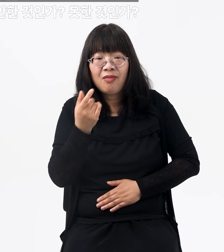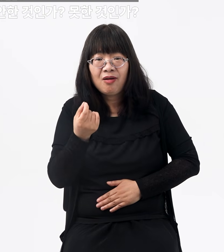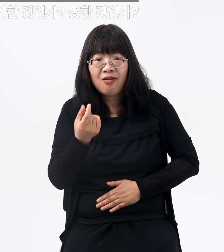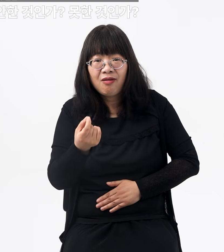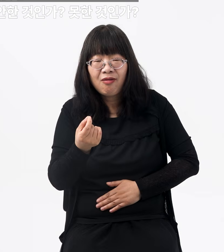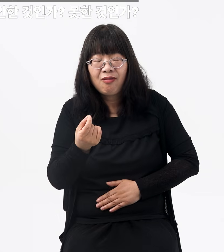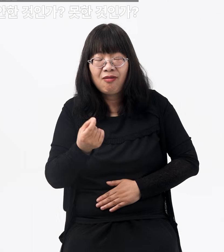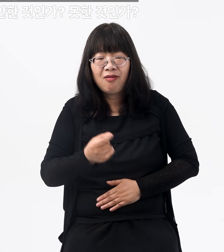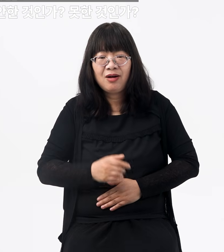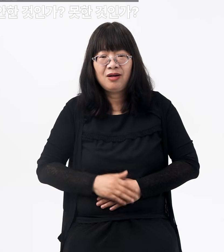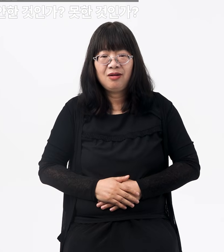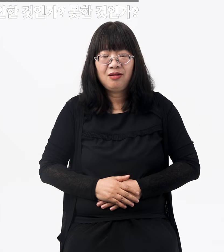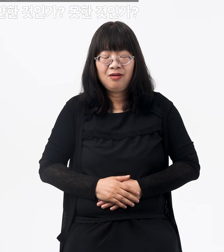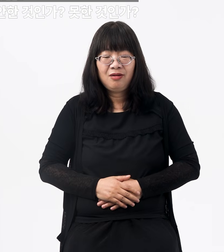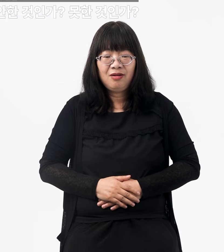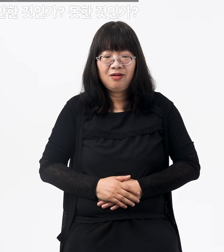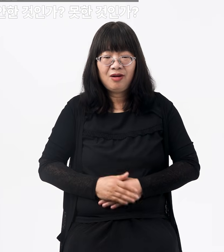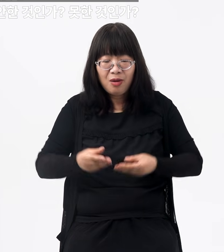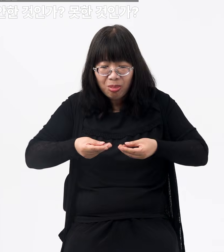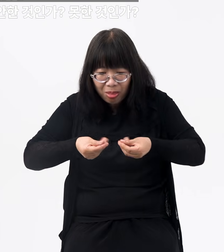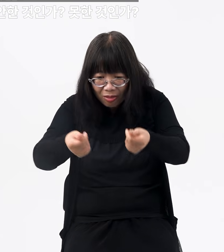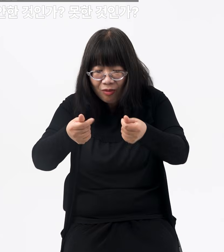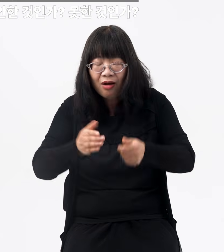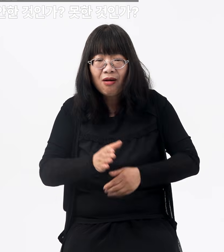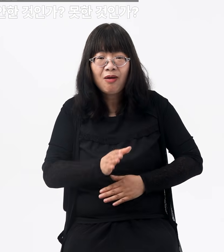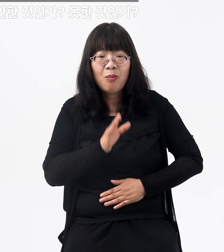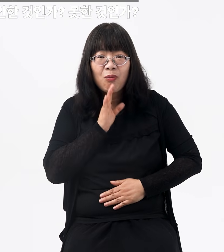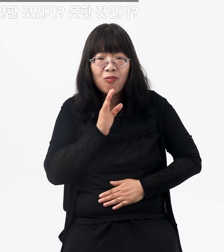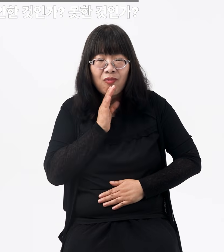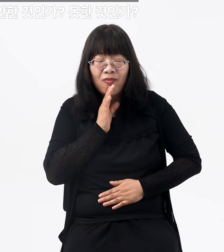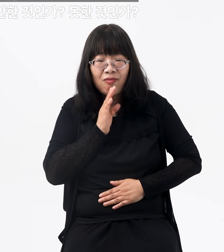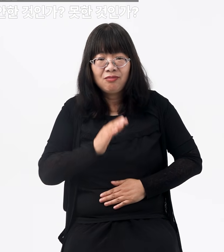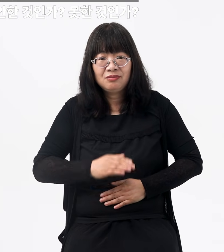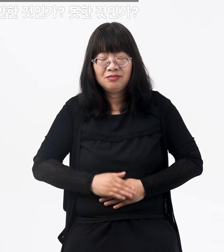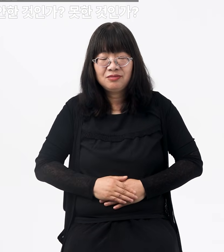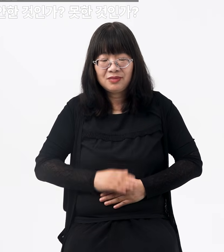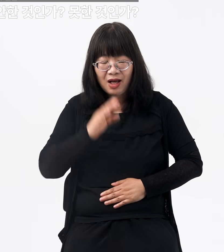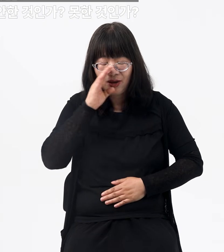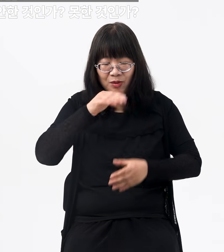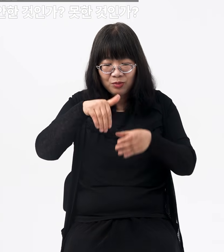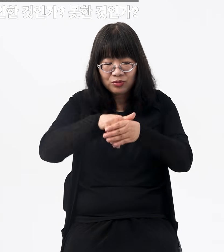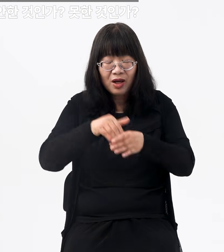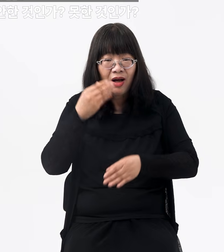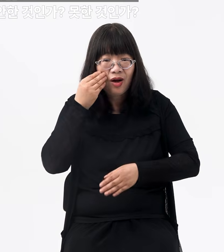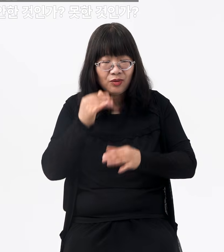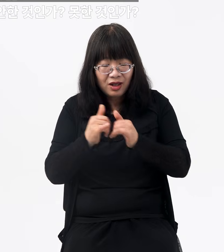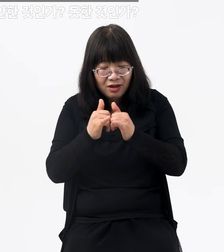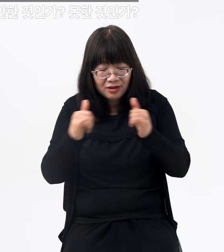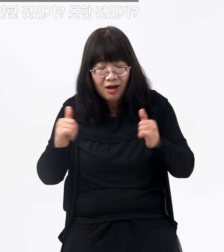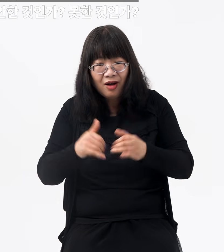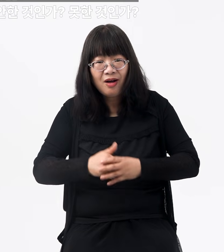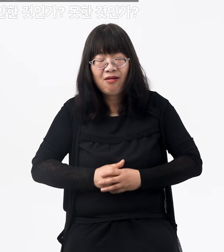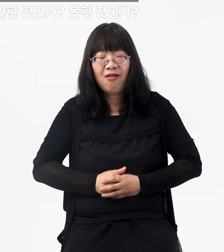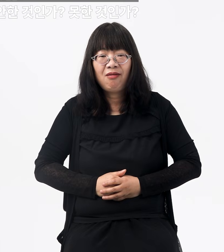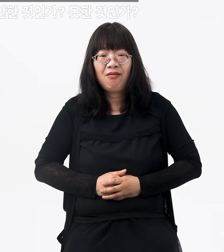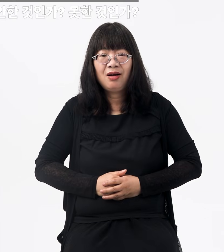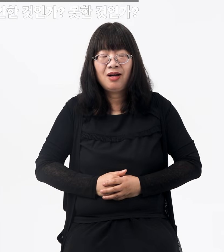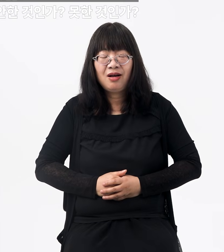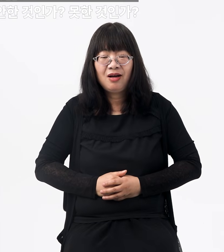걷어내고 잘라내고 솎아내야 옳았습니다. 그 악한 문화에 익숙해 있는 사람들을, 그